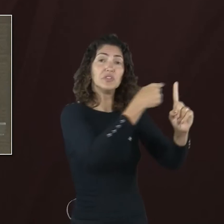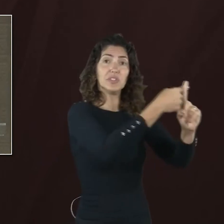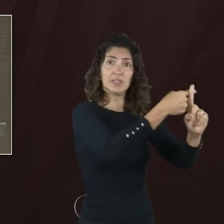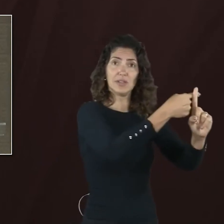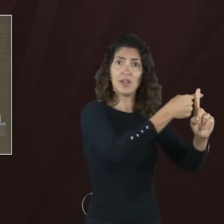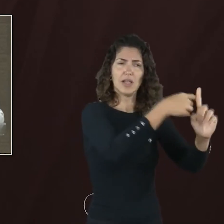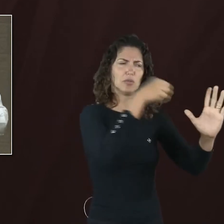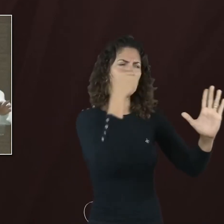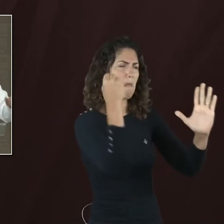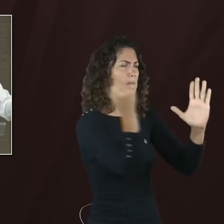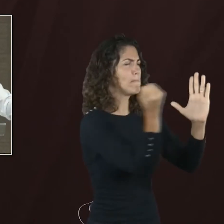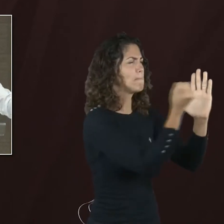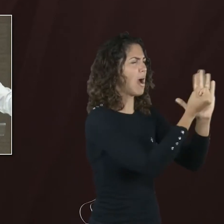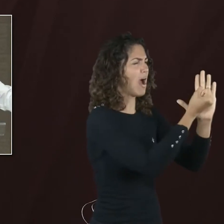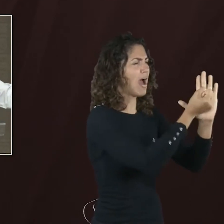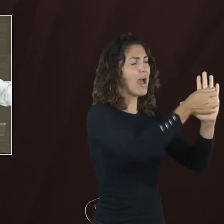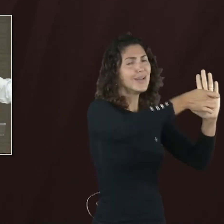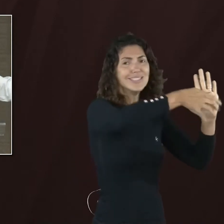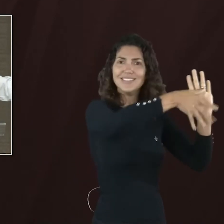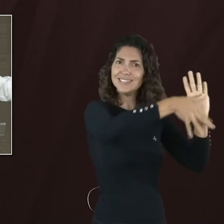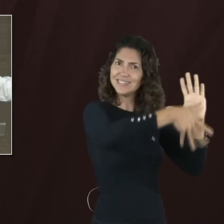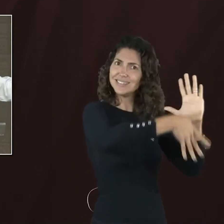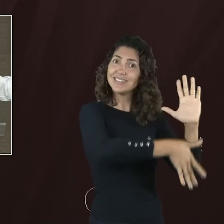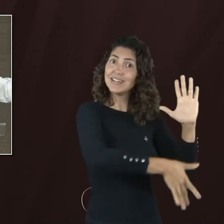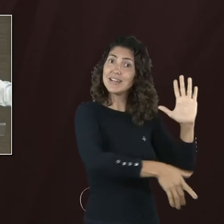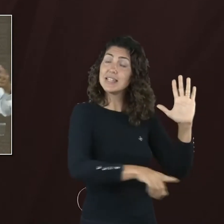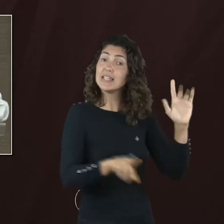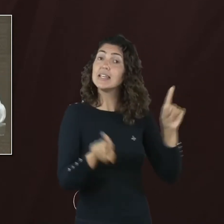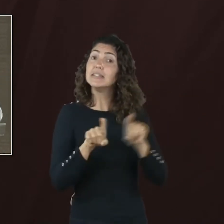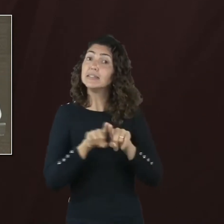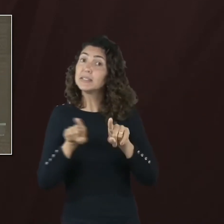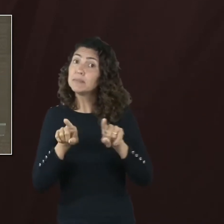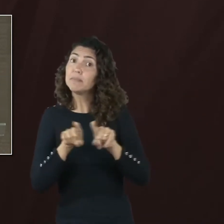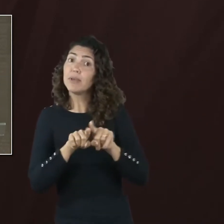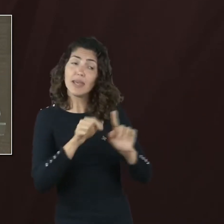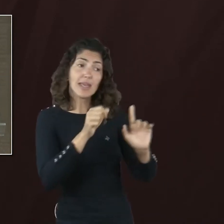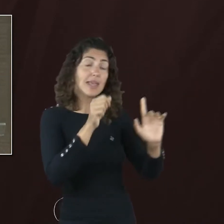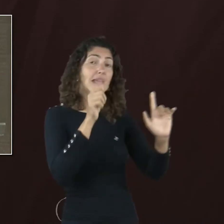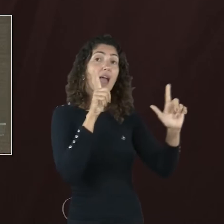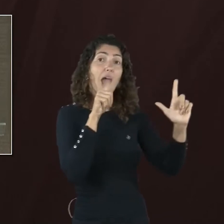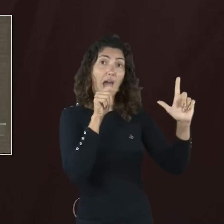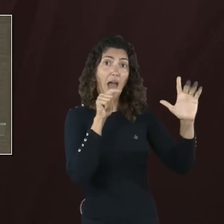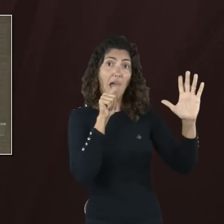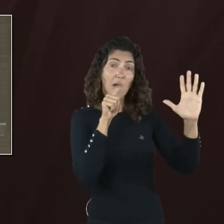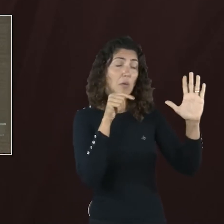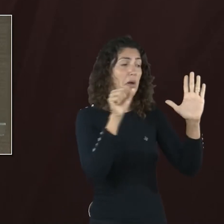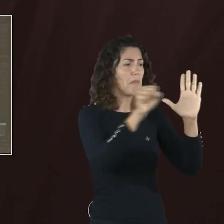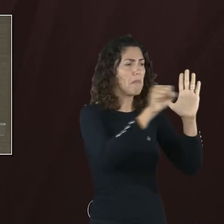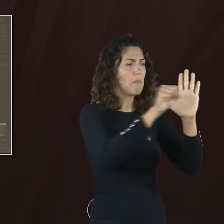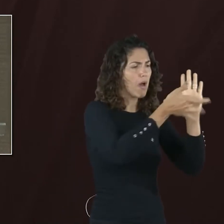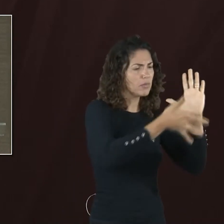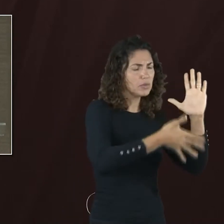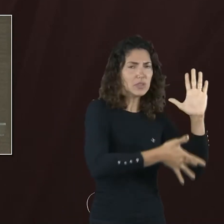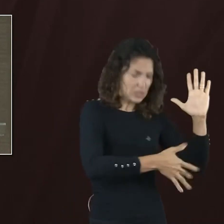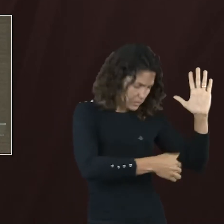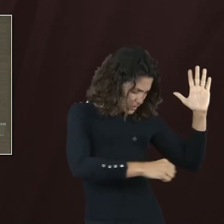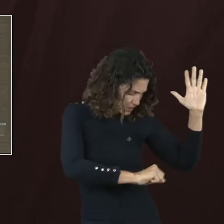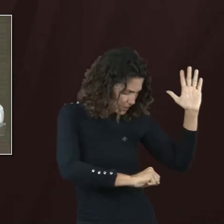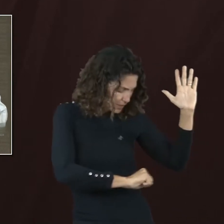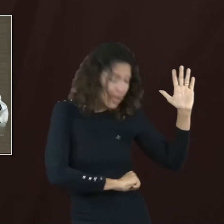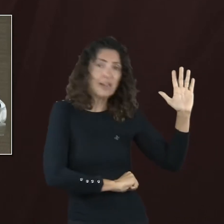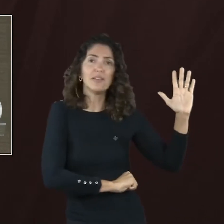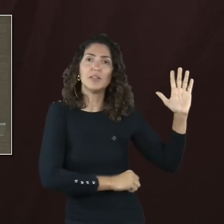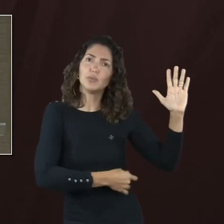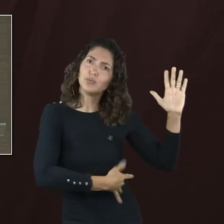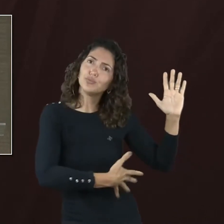para dentro de nós. E a igreja foi gerada, saiu de Cristo, do lado de Cristo. E hoje, irmãos, o Espírito